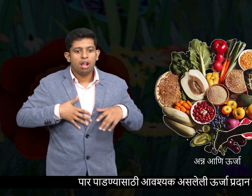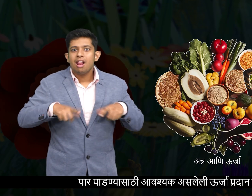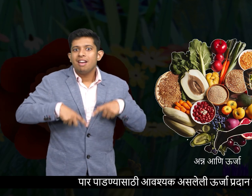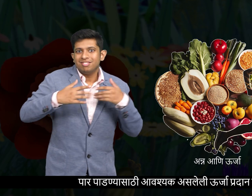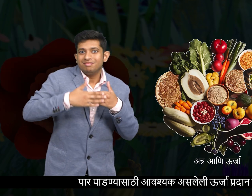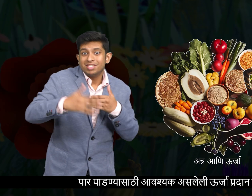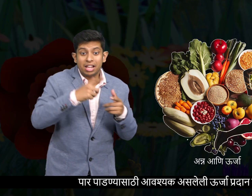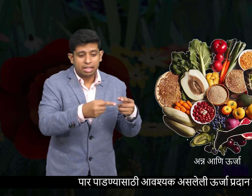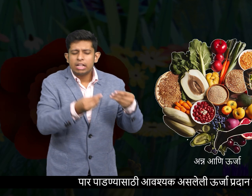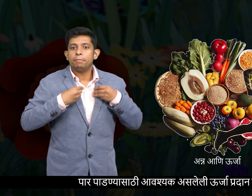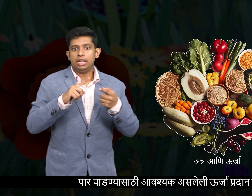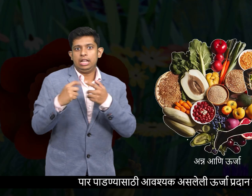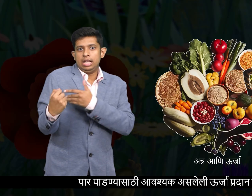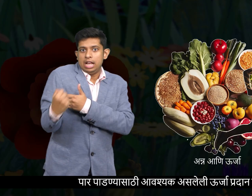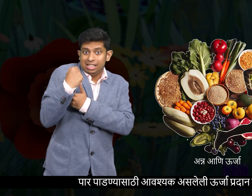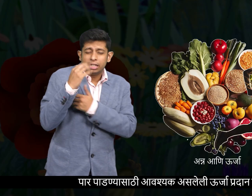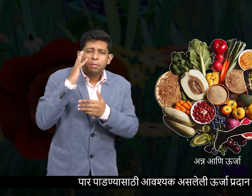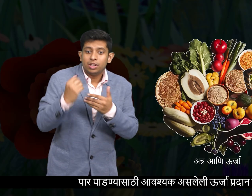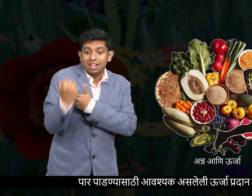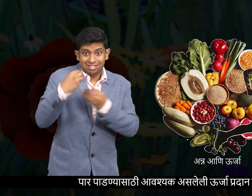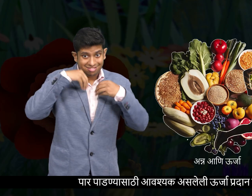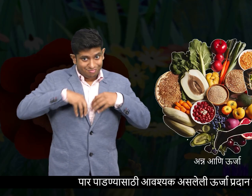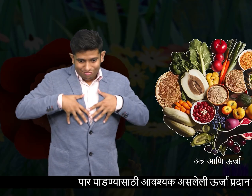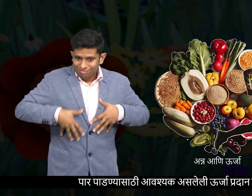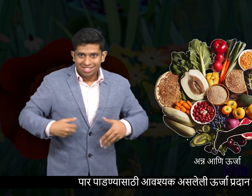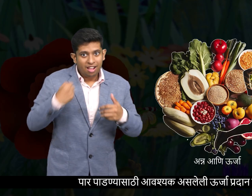आवश्यक असलेली ऊर्जा प्रदान करते.